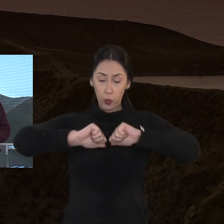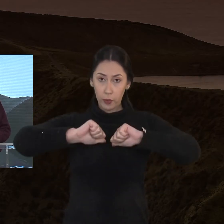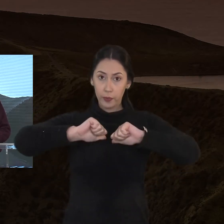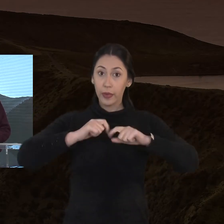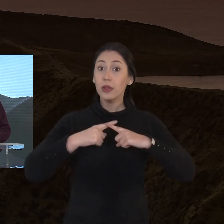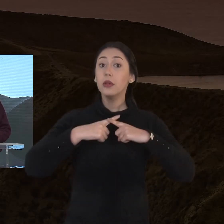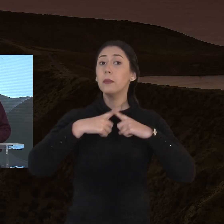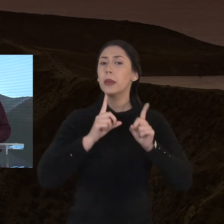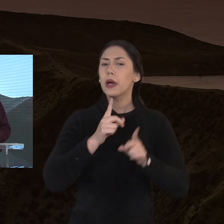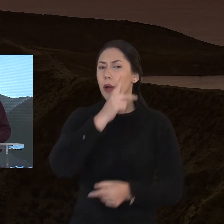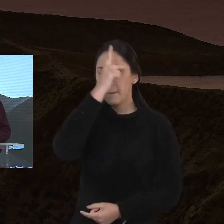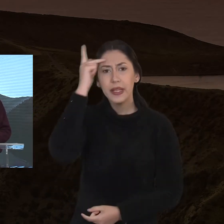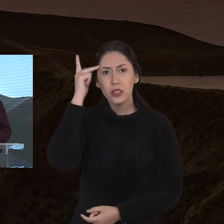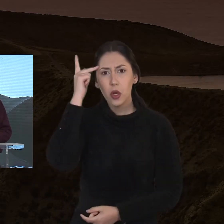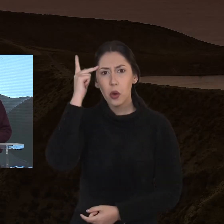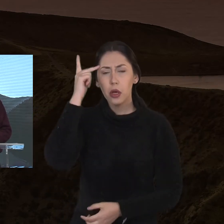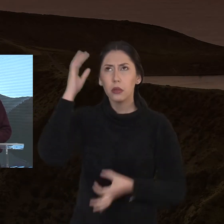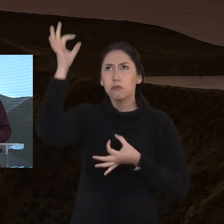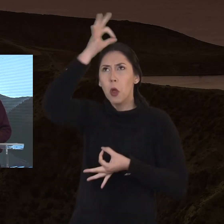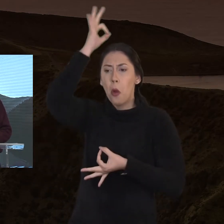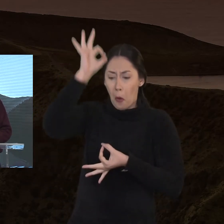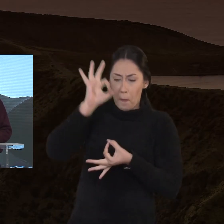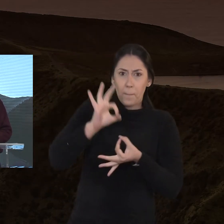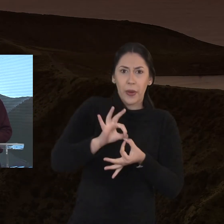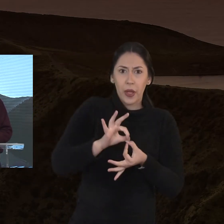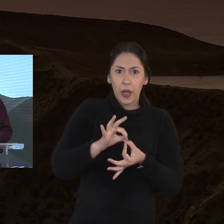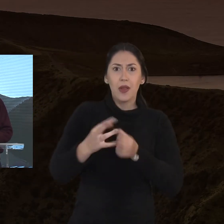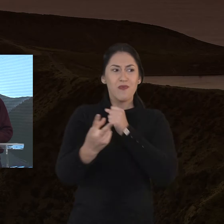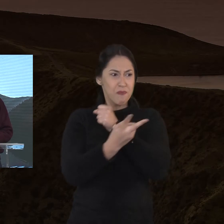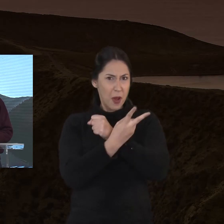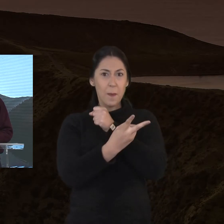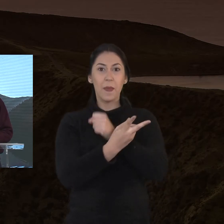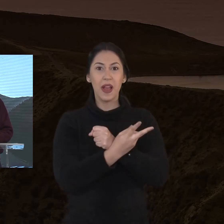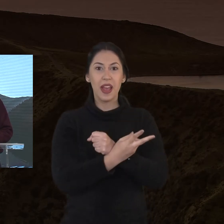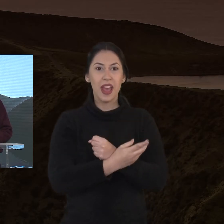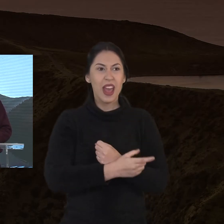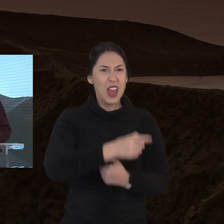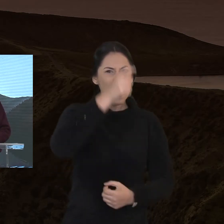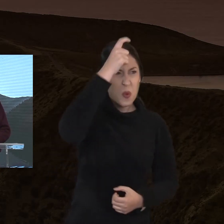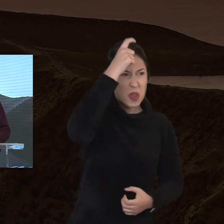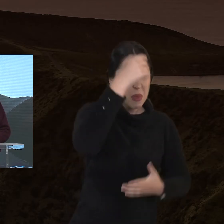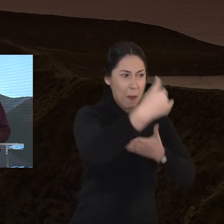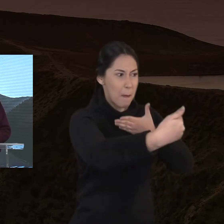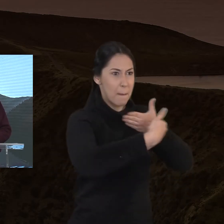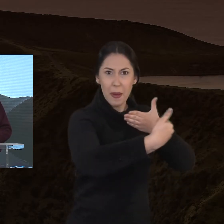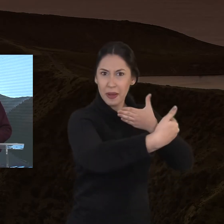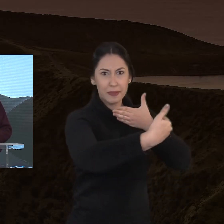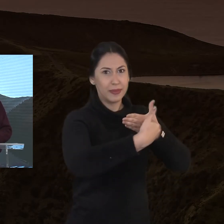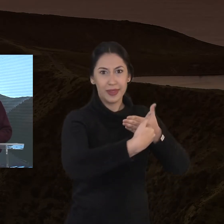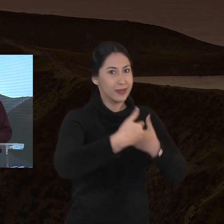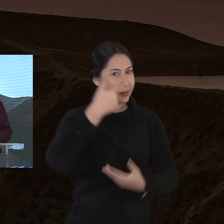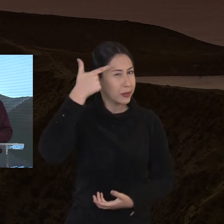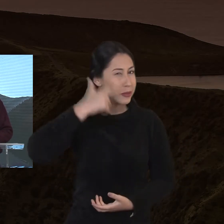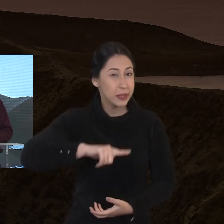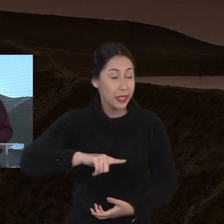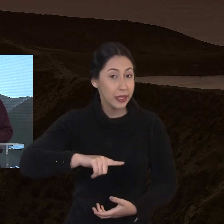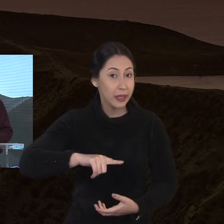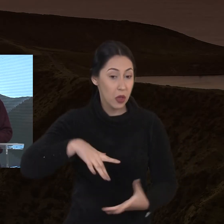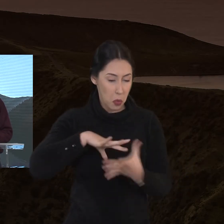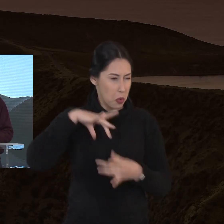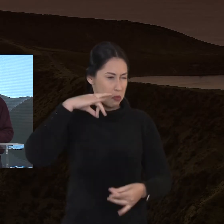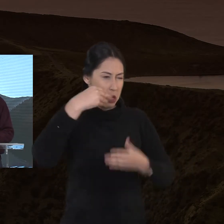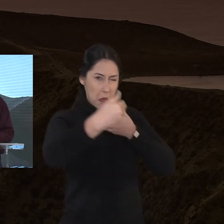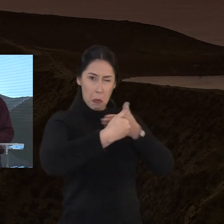aquele que tá no espírito uma ligo não me toca o maligno não consegue tocar no espírito humano mas consegue tocar na alma do homem